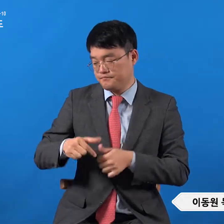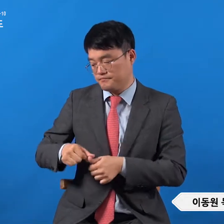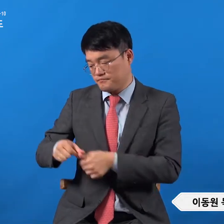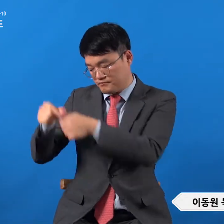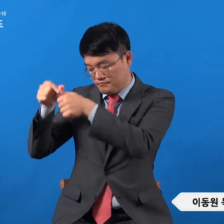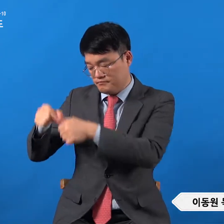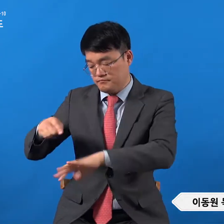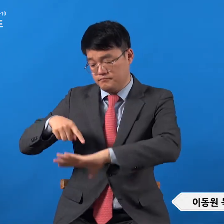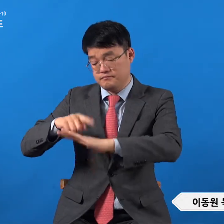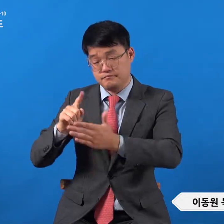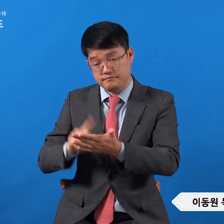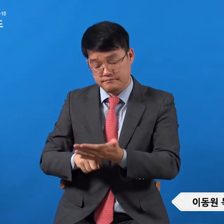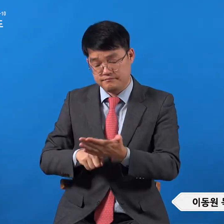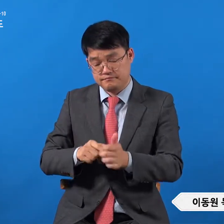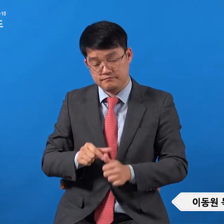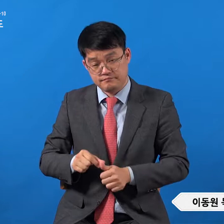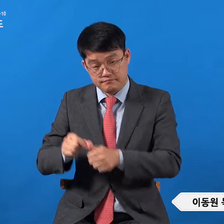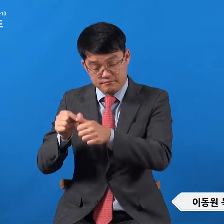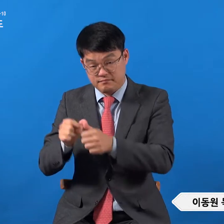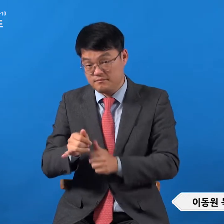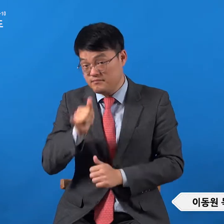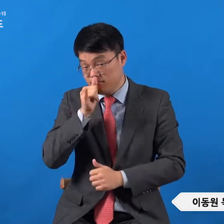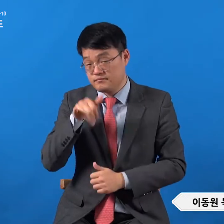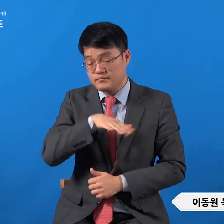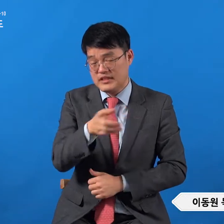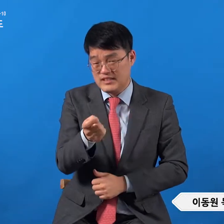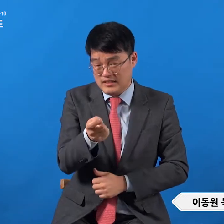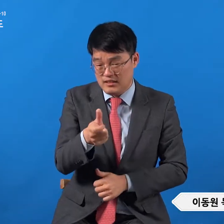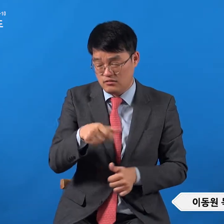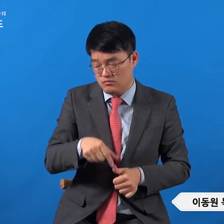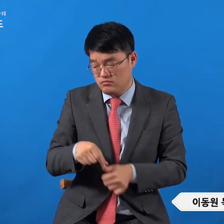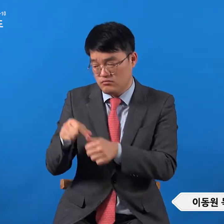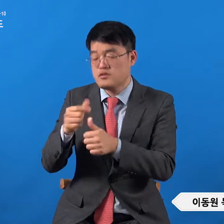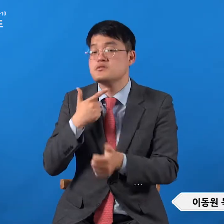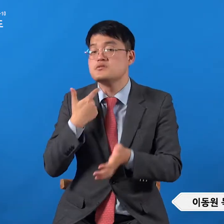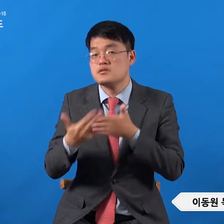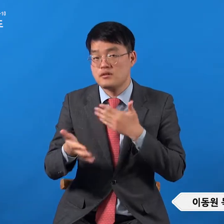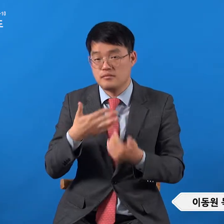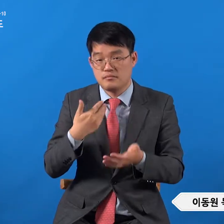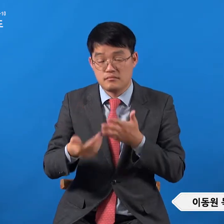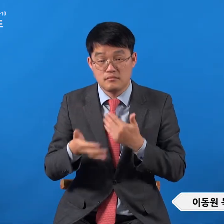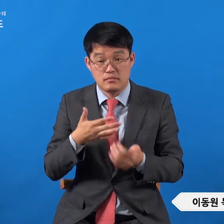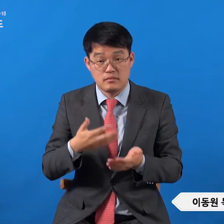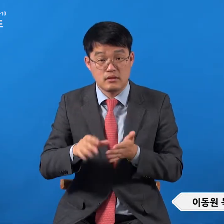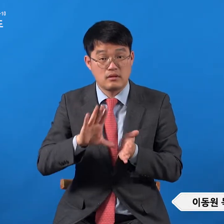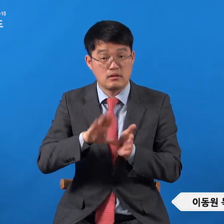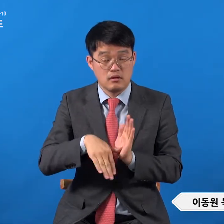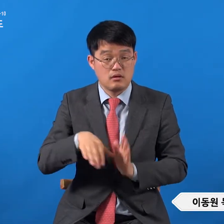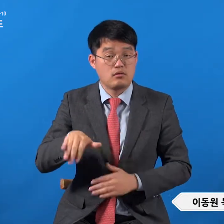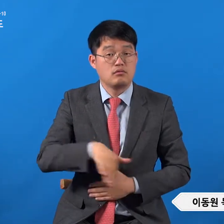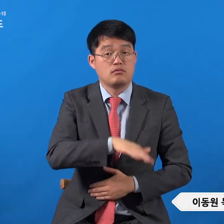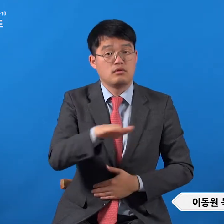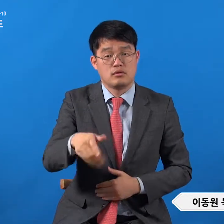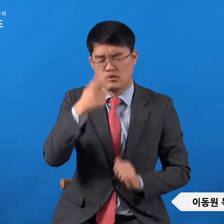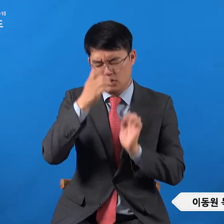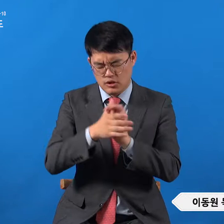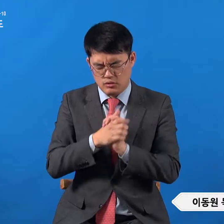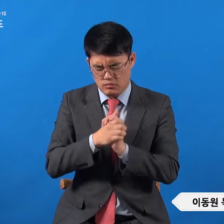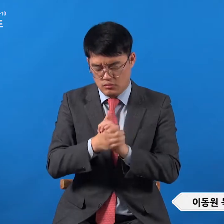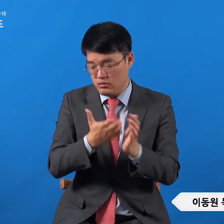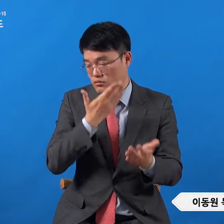혹은 심리적인 구원일 수도 있어요. 그러나 이런 작은 구원의 체험, 건짐의 체험을 하면서 우리는